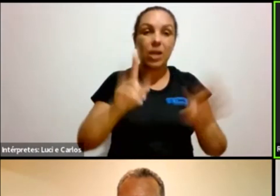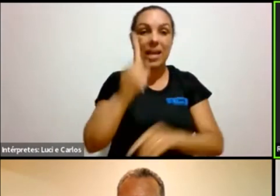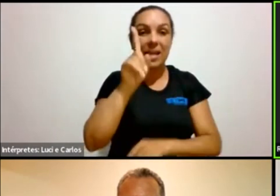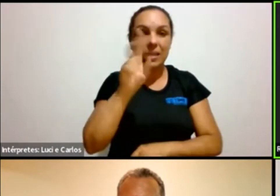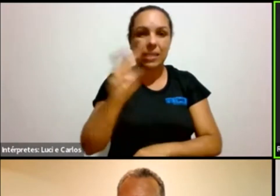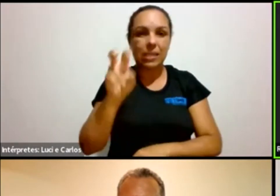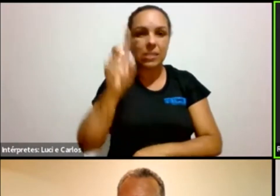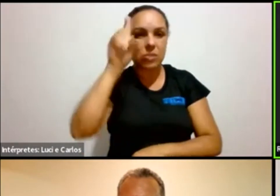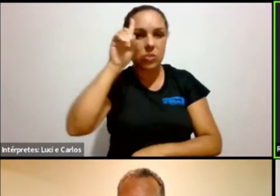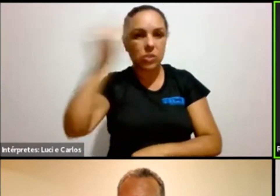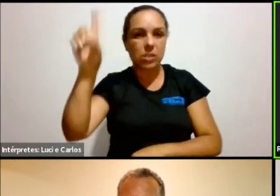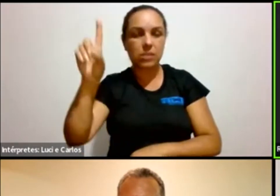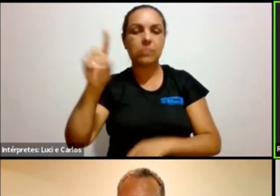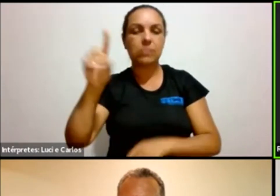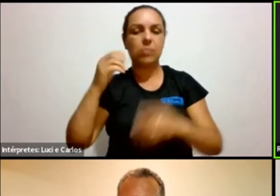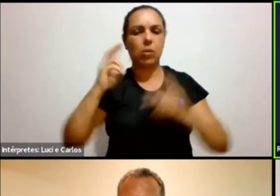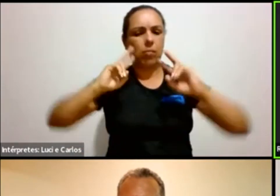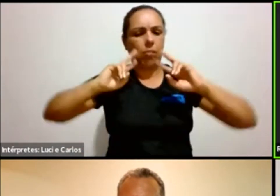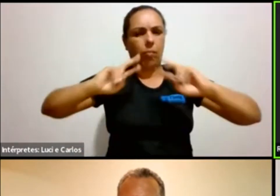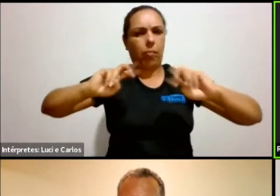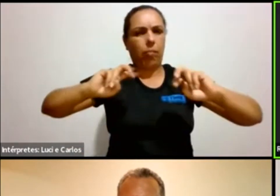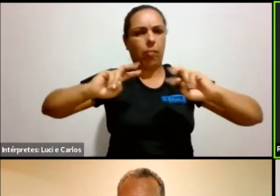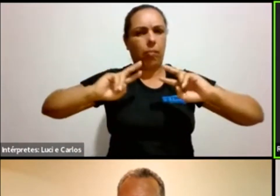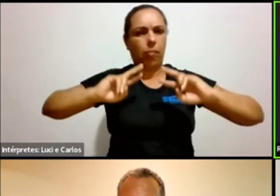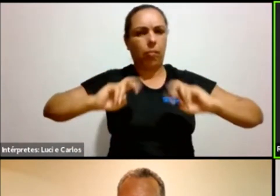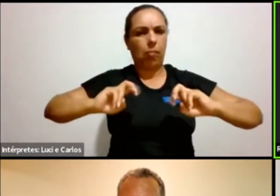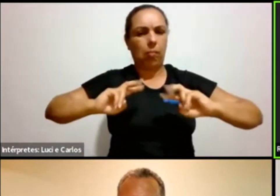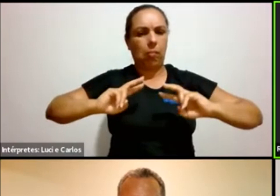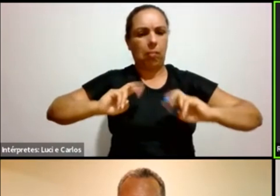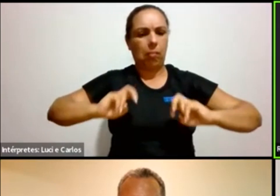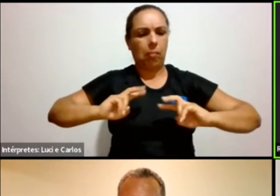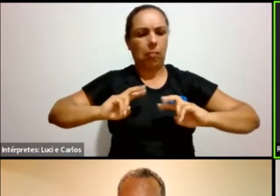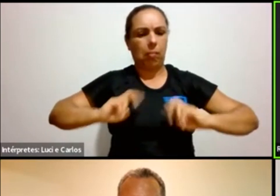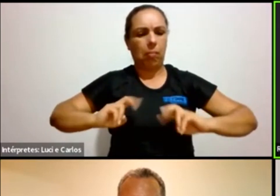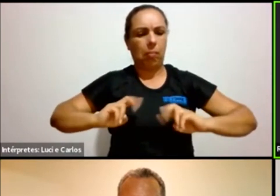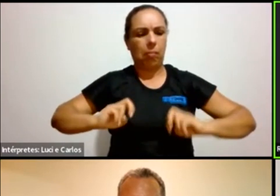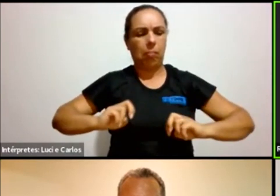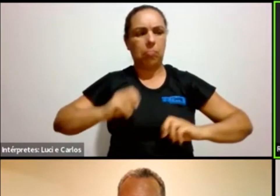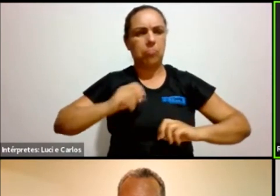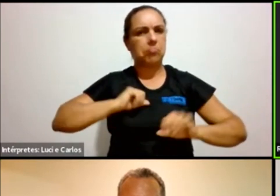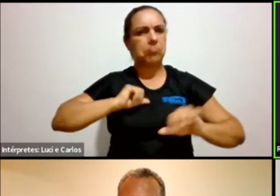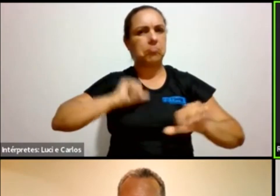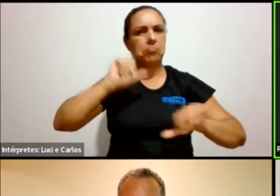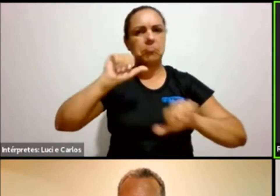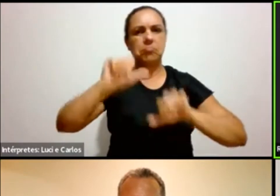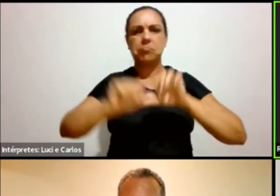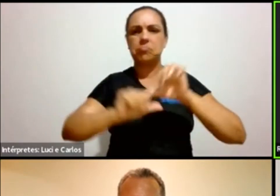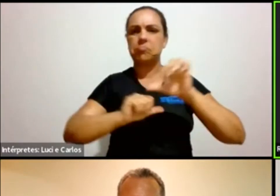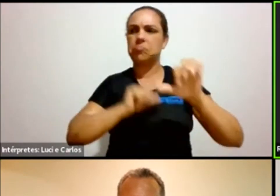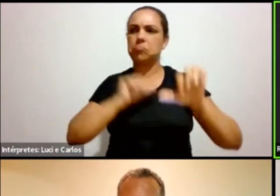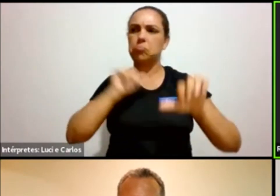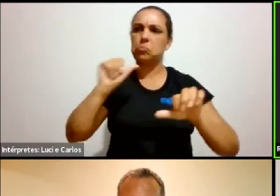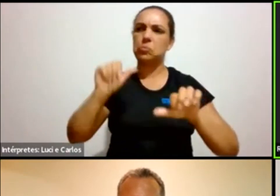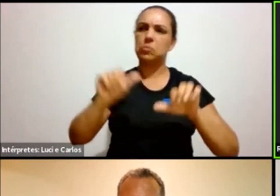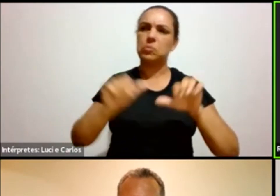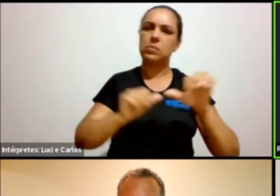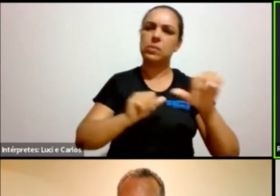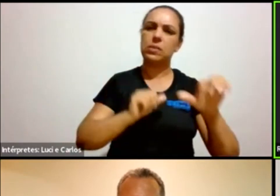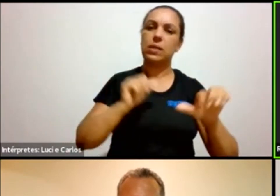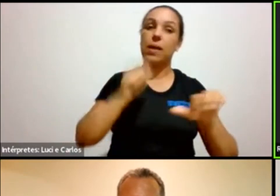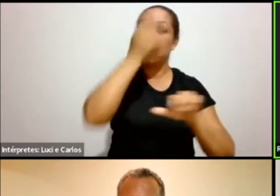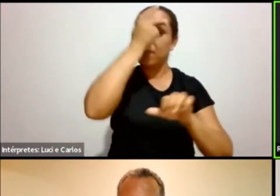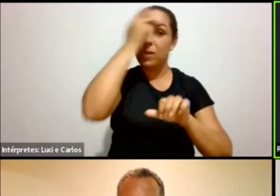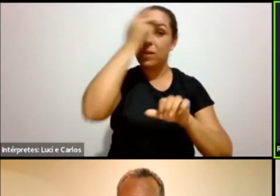água, já comecei Porque assim, você começa a usar água e você não percebe. As pessoas que estão ao seu